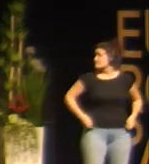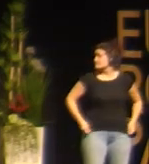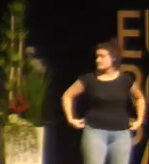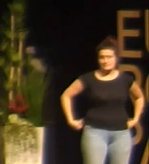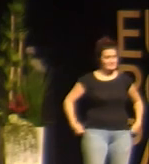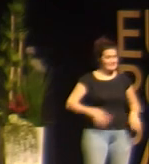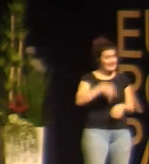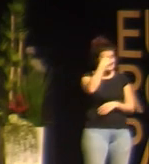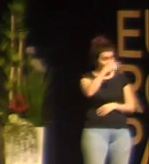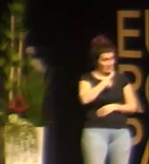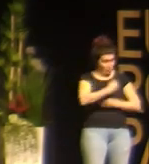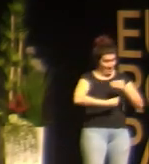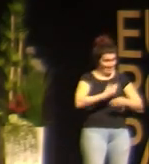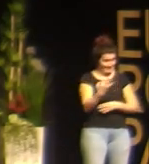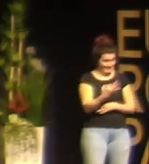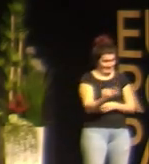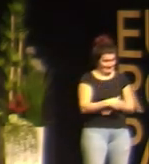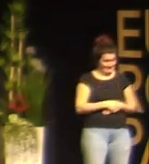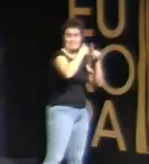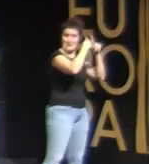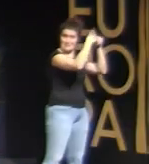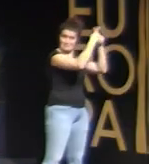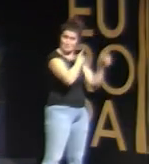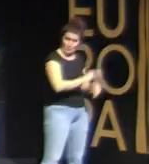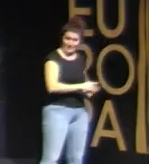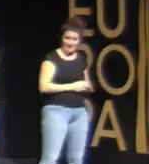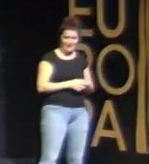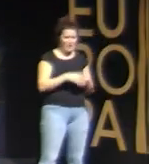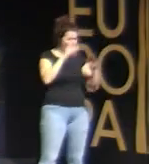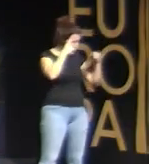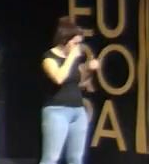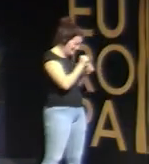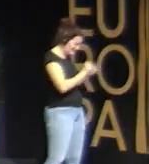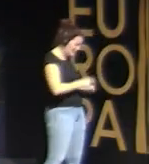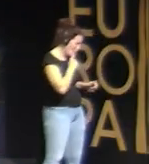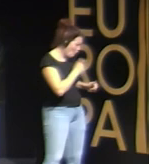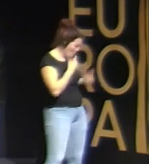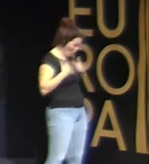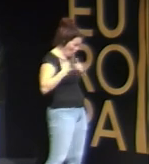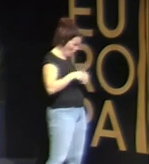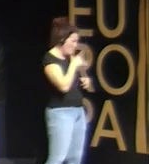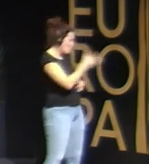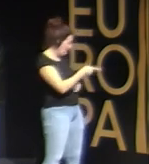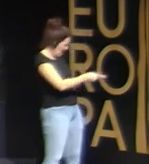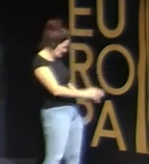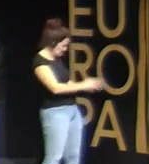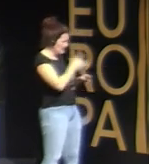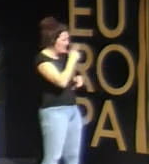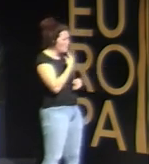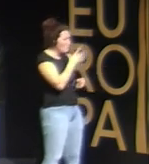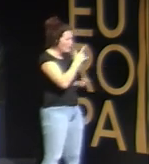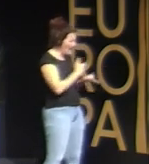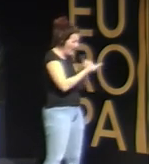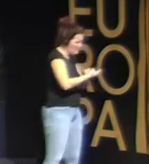saber lo que tengo que hacer nos garantiza poder hacer parte de cómo se viste de porque se viste así porque ha cambiado sus